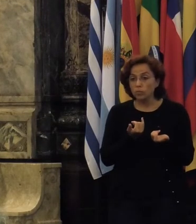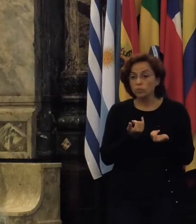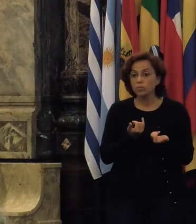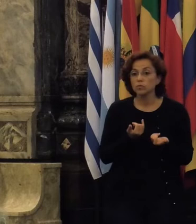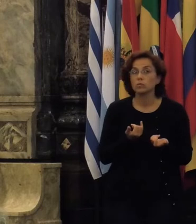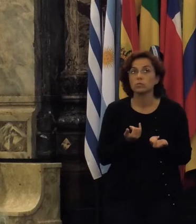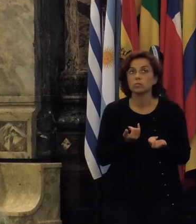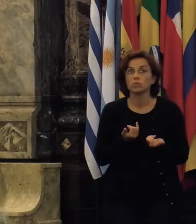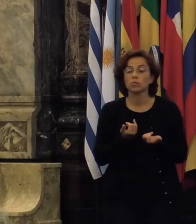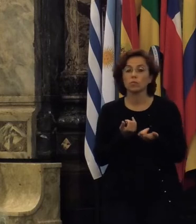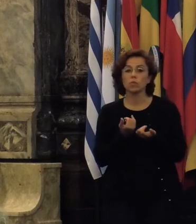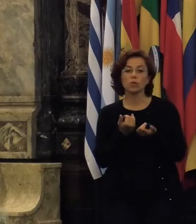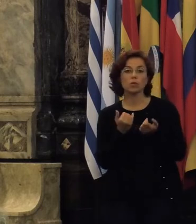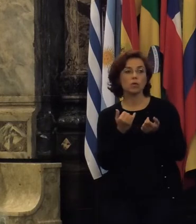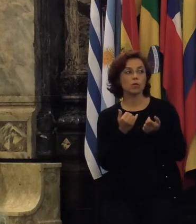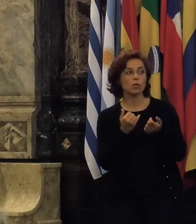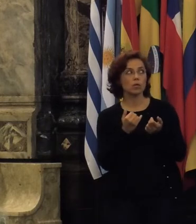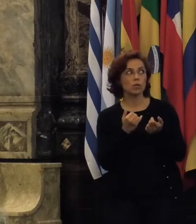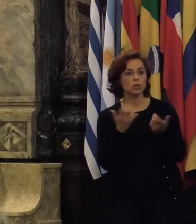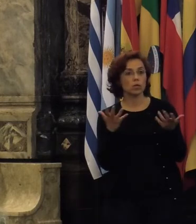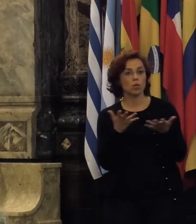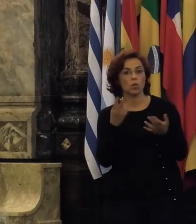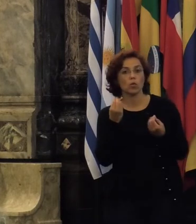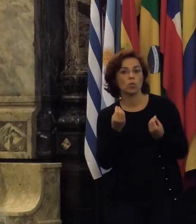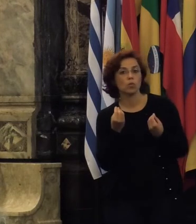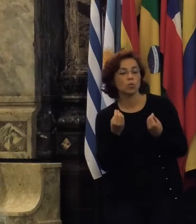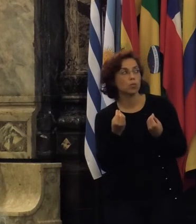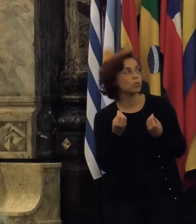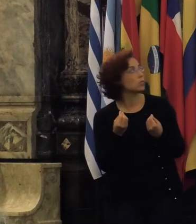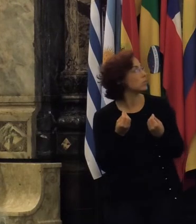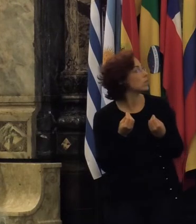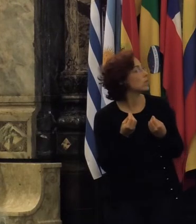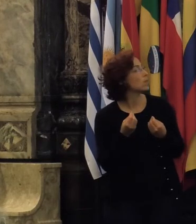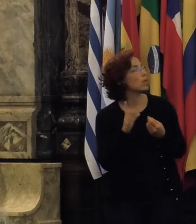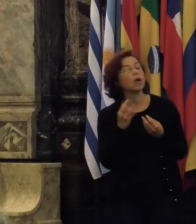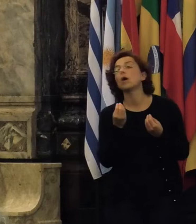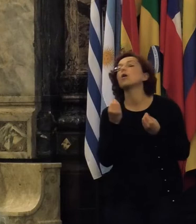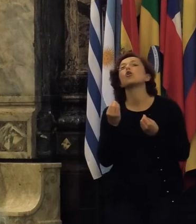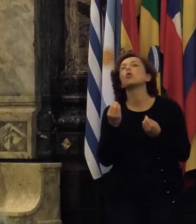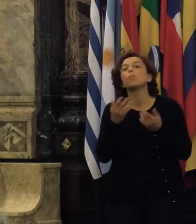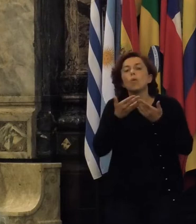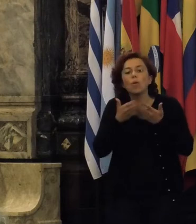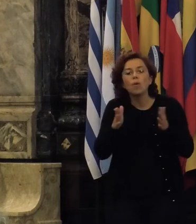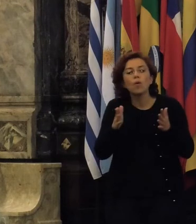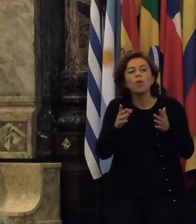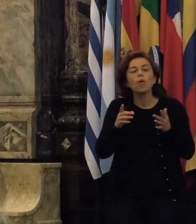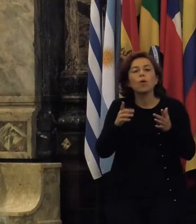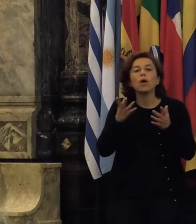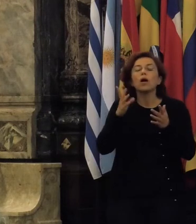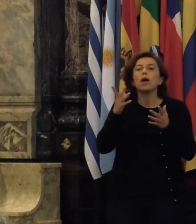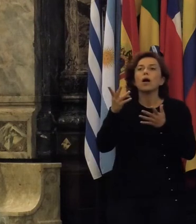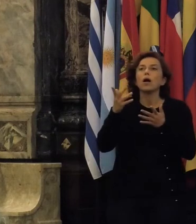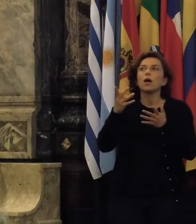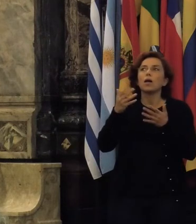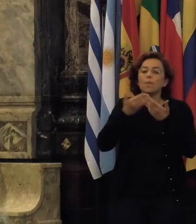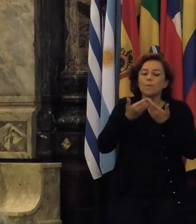de qué se...? Esto lo estuvimos viendo. Lo que introduce lo contemporáneo,